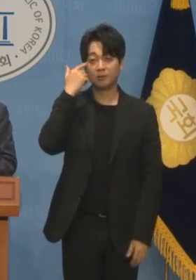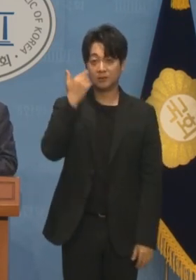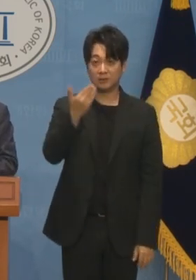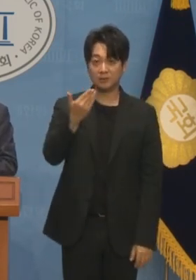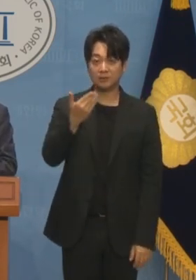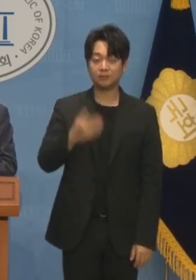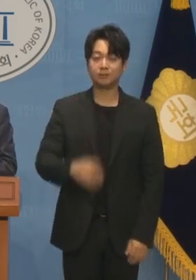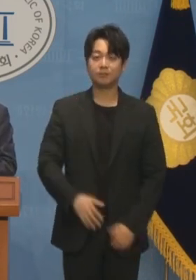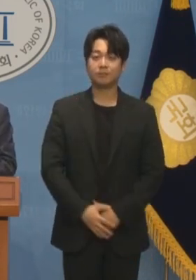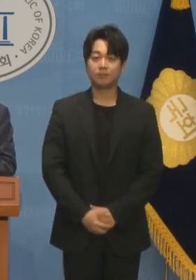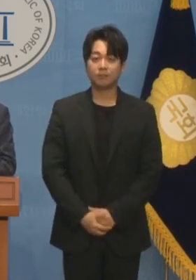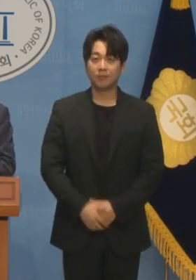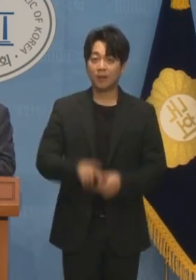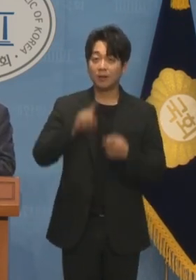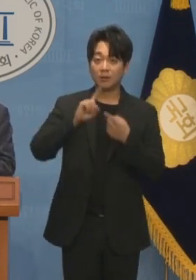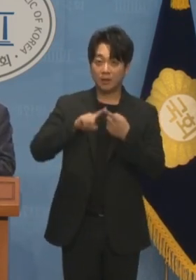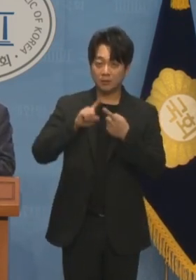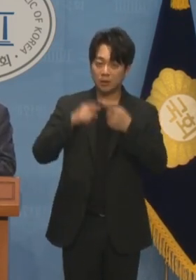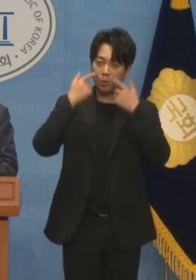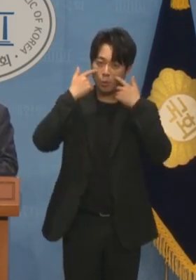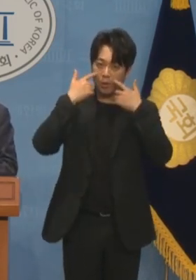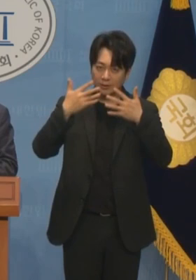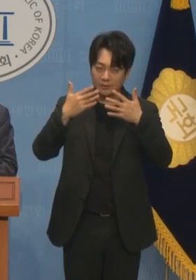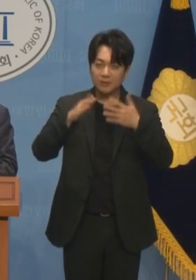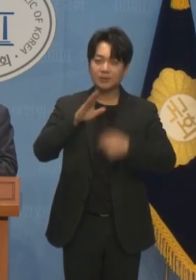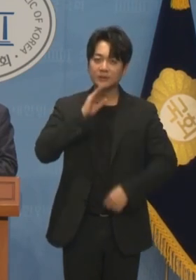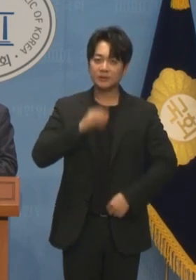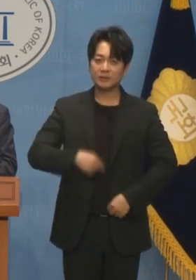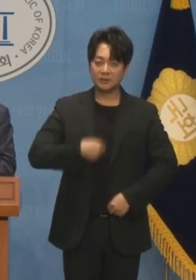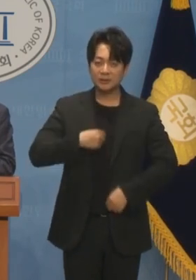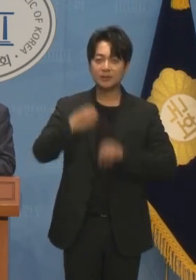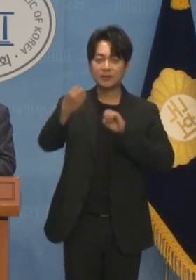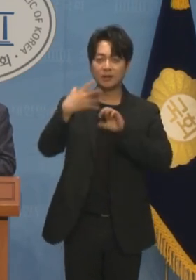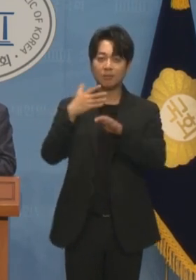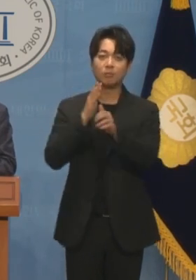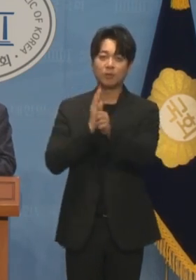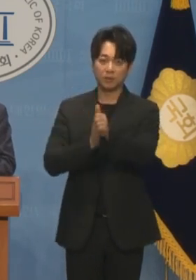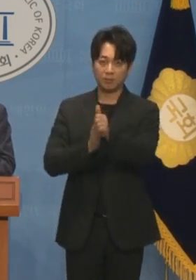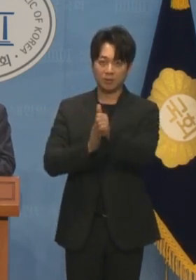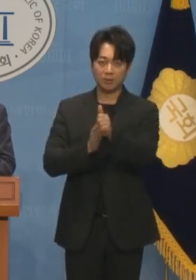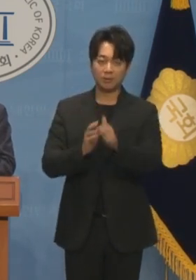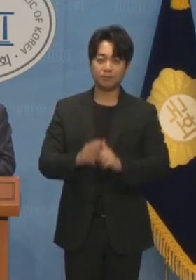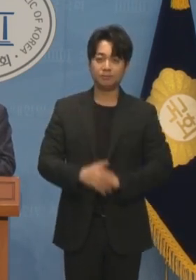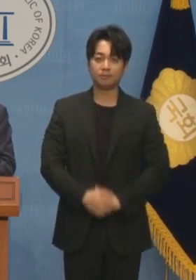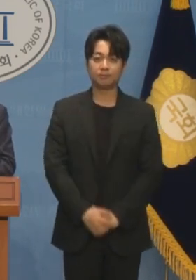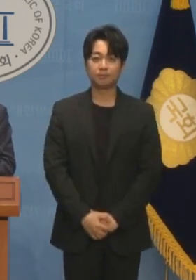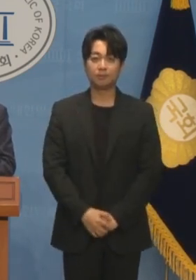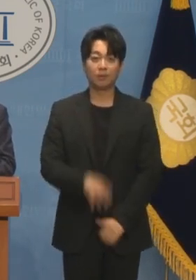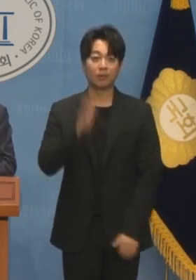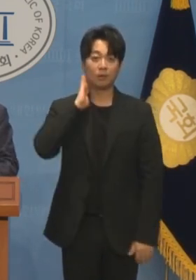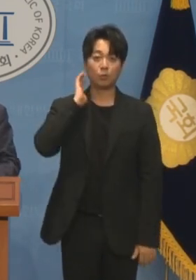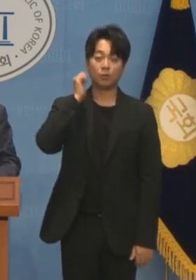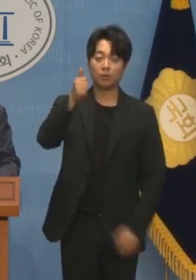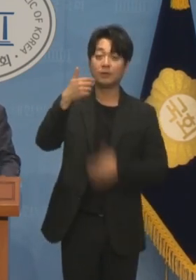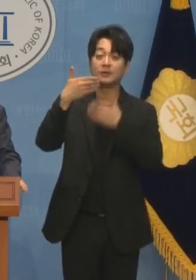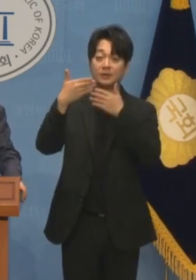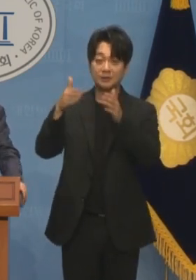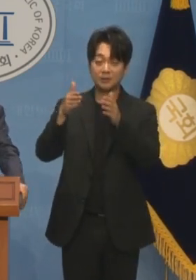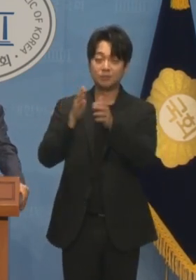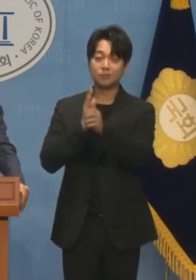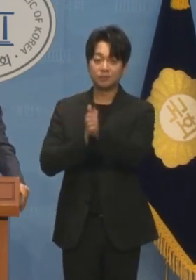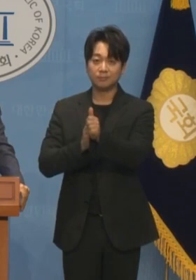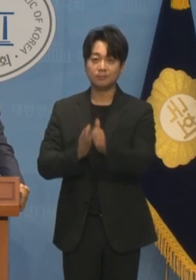그것을 소상히 밝히기를 바랍니다. 이제라도 늦지 않았습니다. 대통령실은